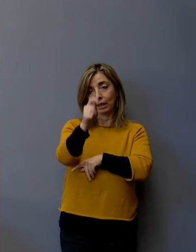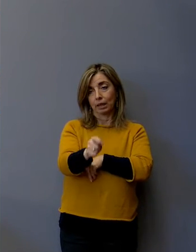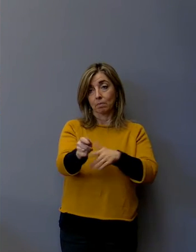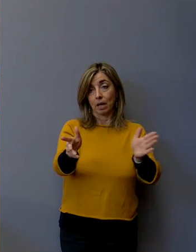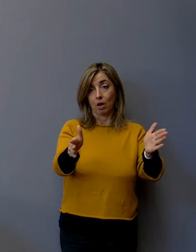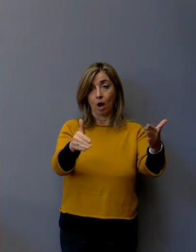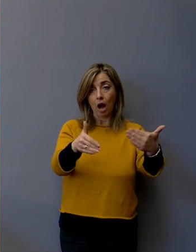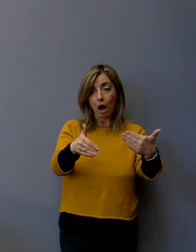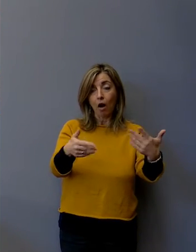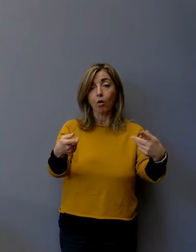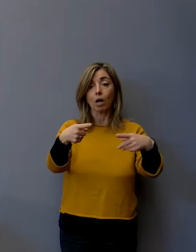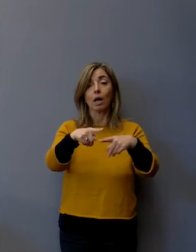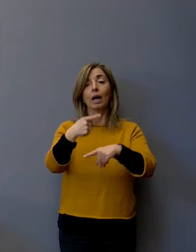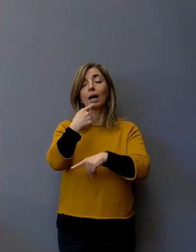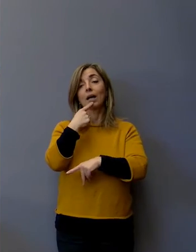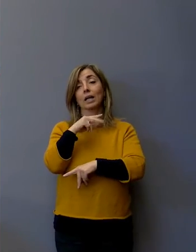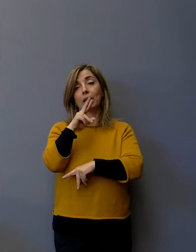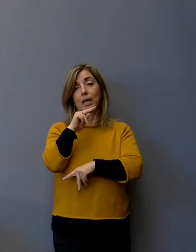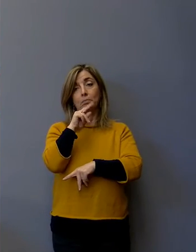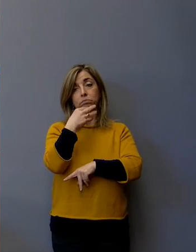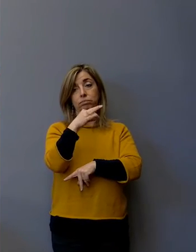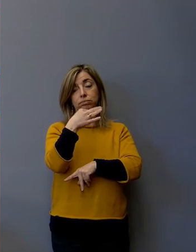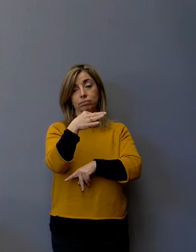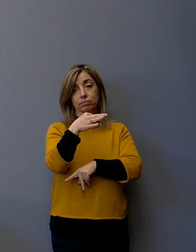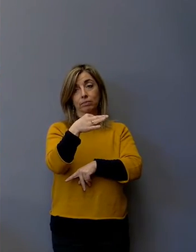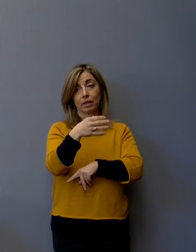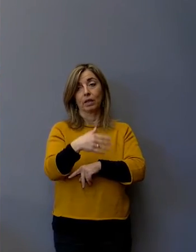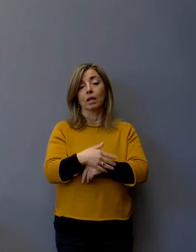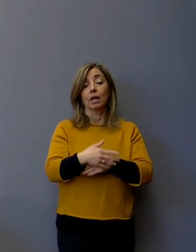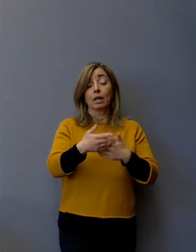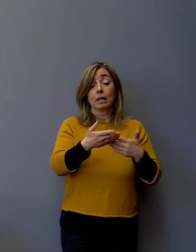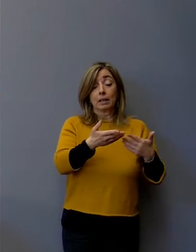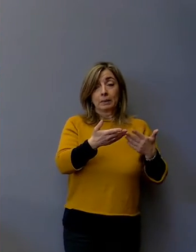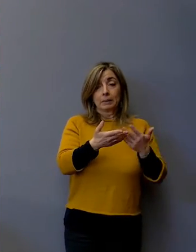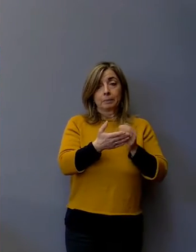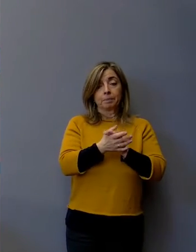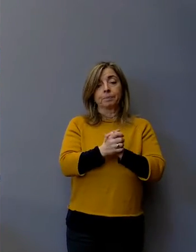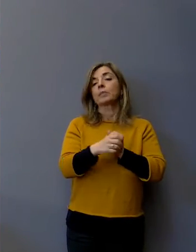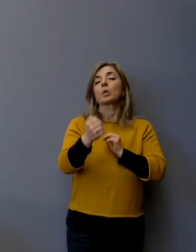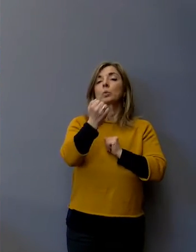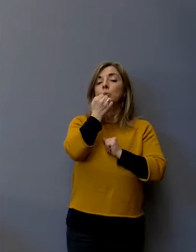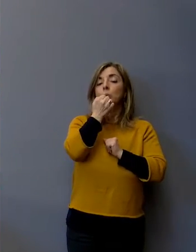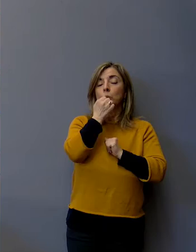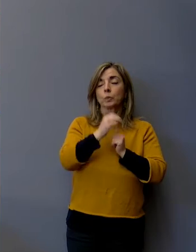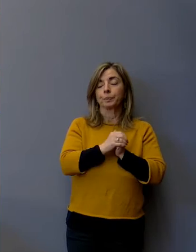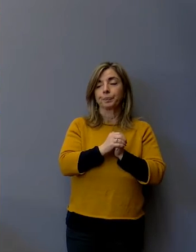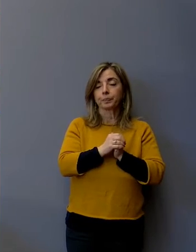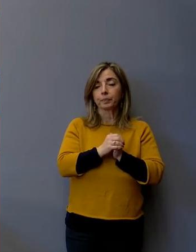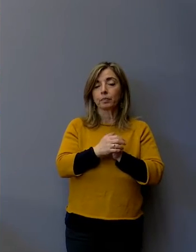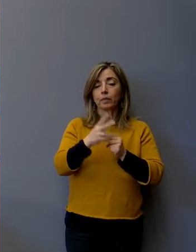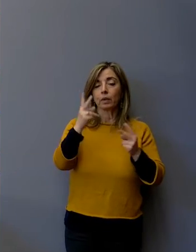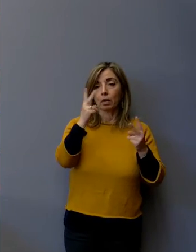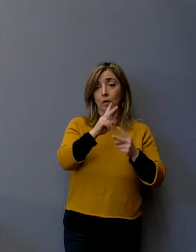di chi è in presenza grazie prego consigliere baroni scusi vado verso la fine perché son